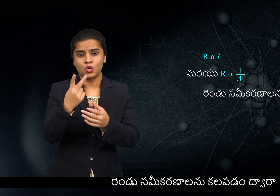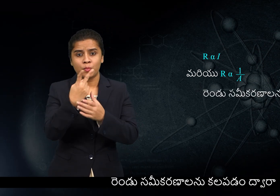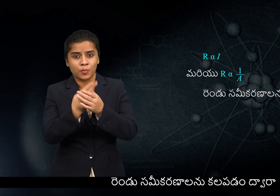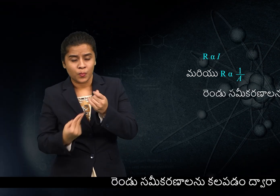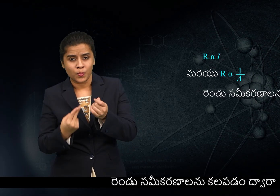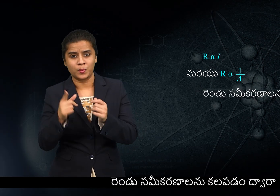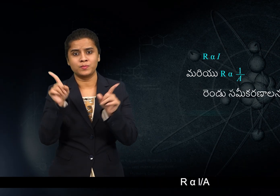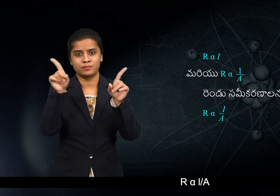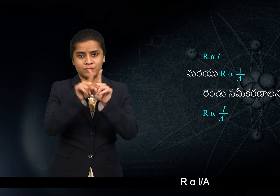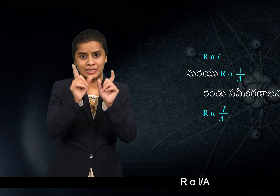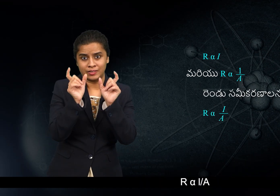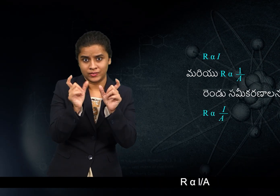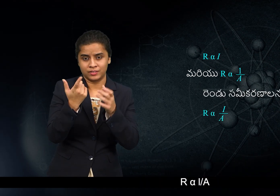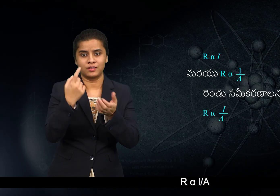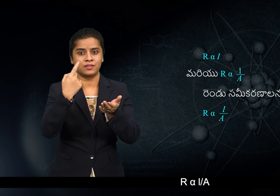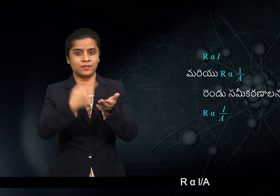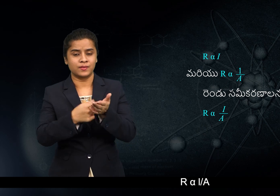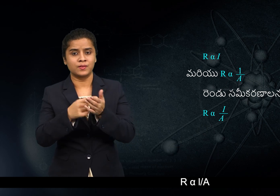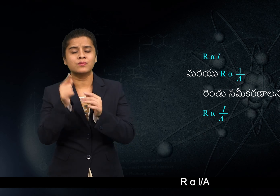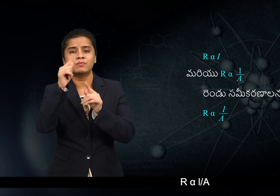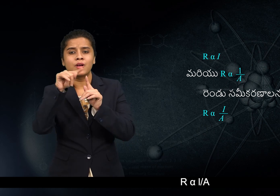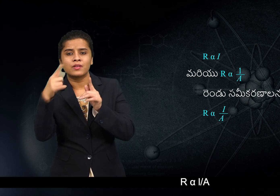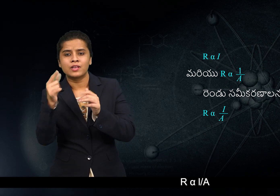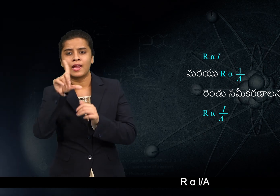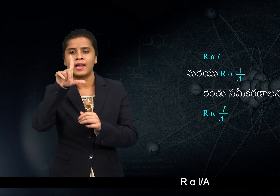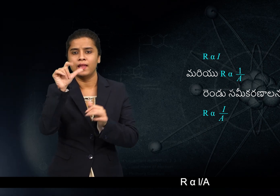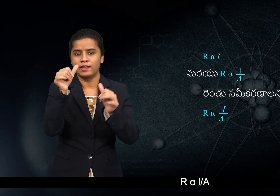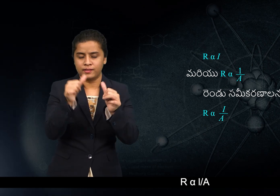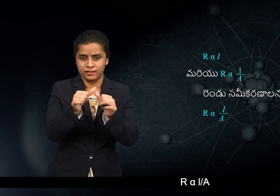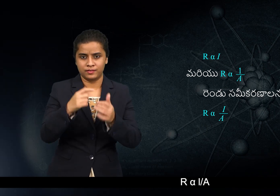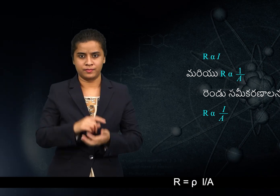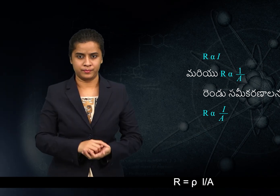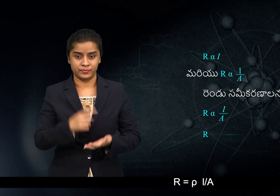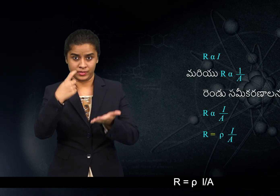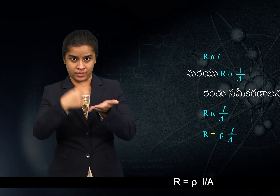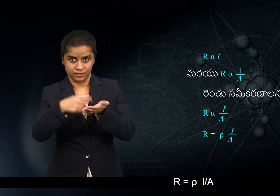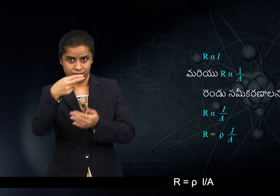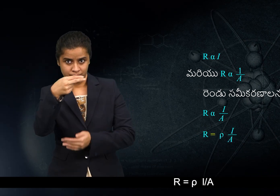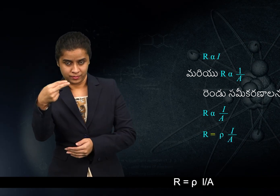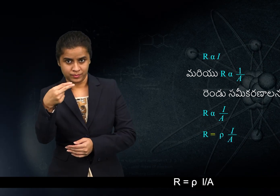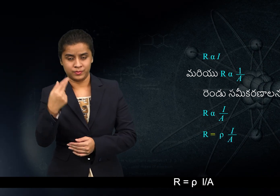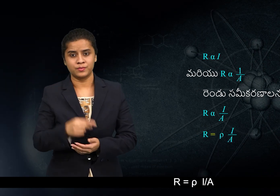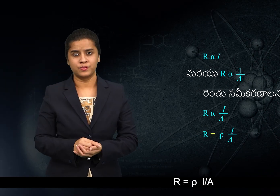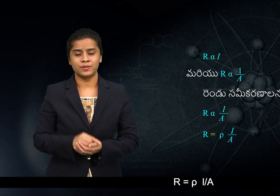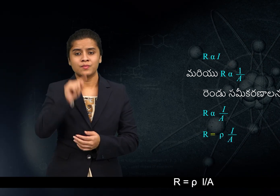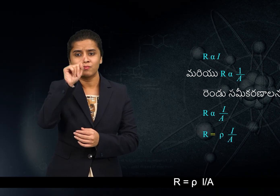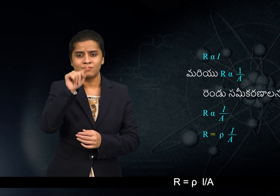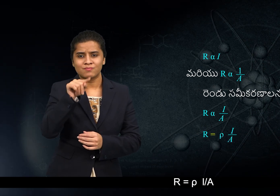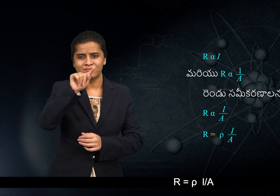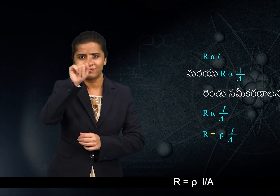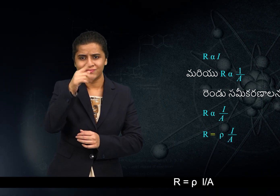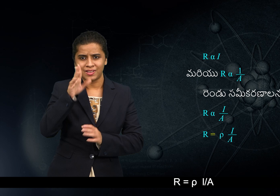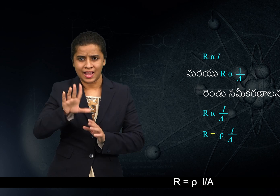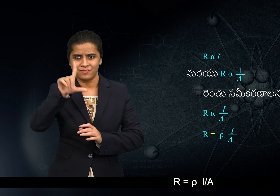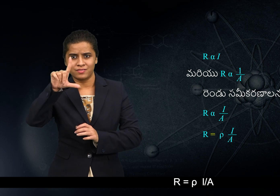సమీకరణాలను కలపడం ద్వారా ఆర్ డైరెక్ట్లీ ప్రపోర్షనల్ టు ఐ బై ఏ. ఆర్ ఈజ్ ఈక్వల్ టు రో ఐ బై